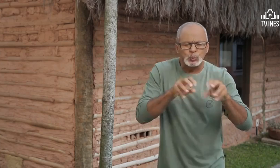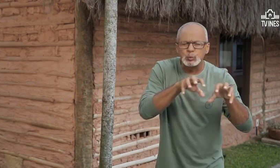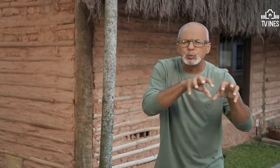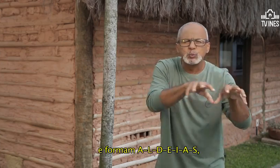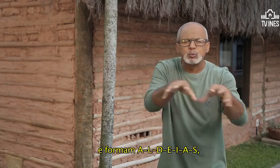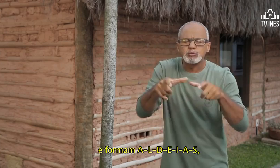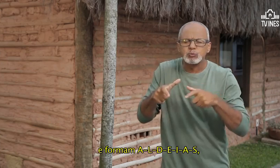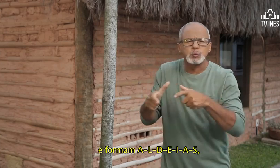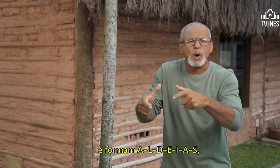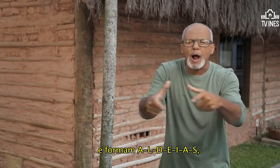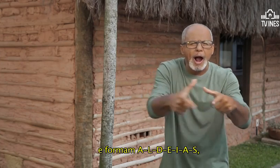e formam